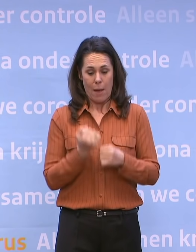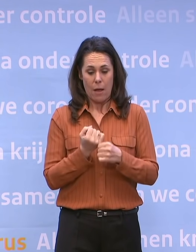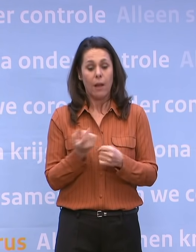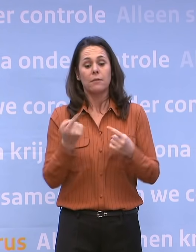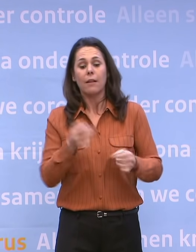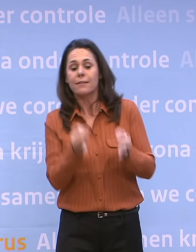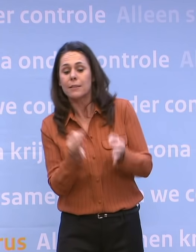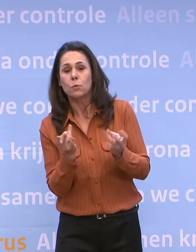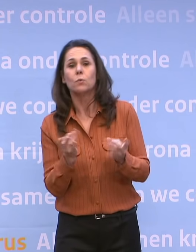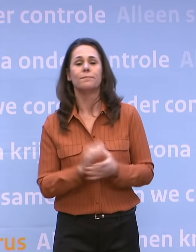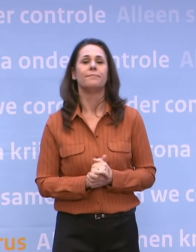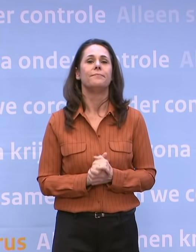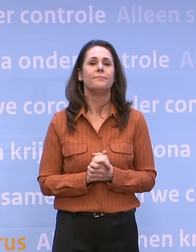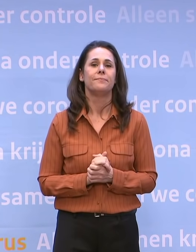kunnen worden.